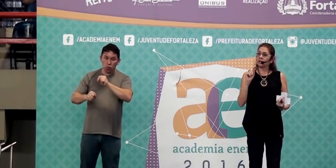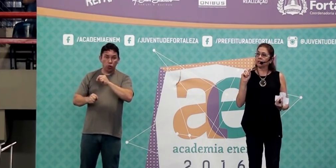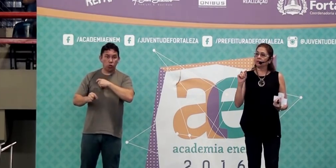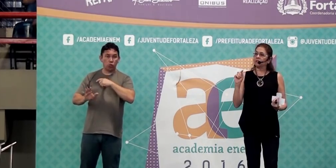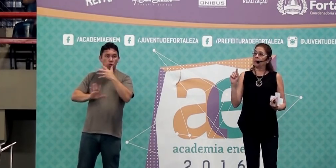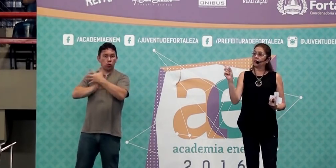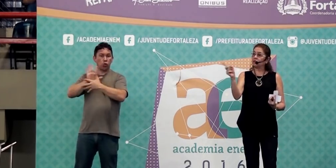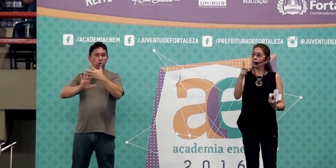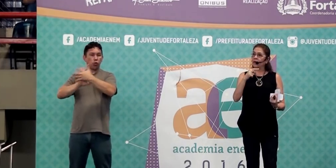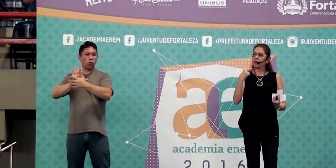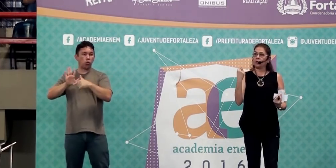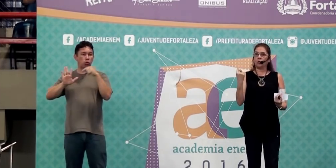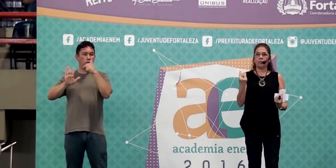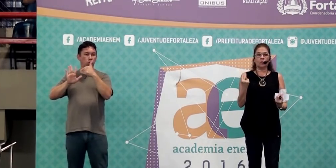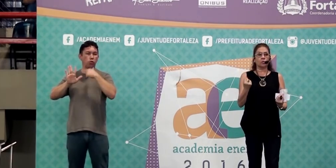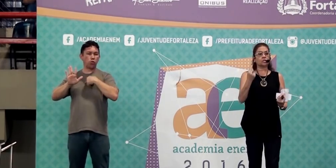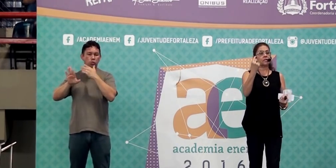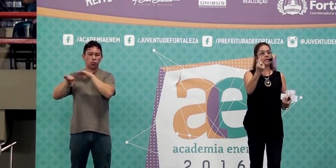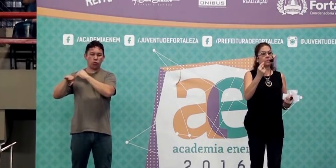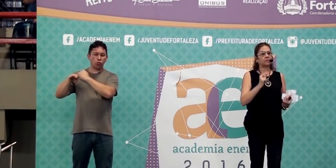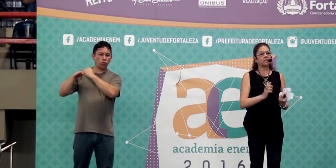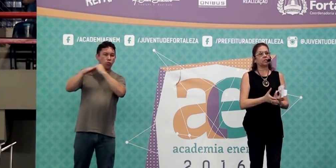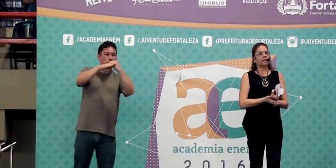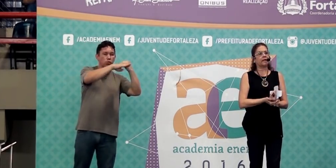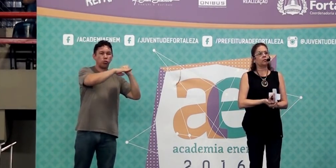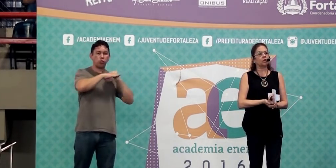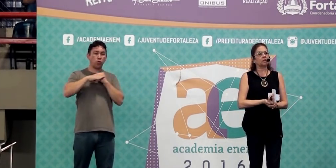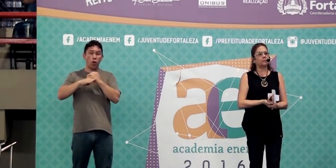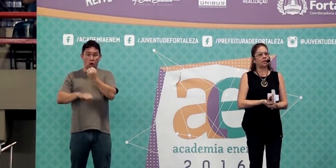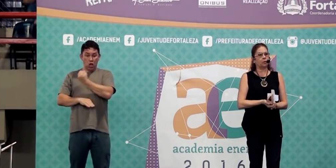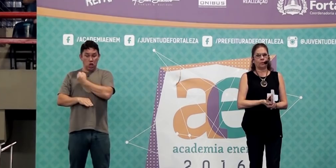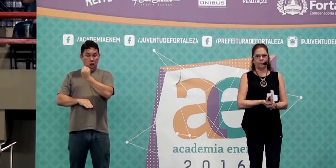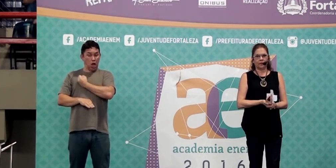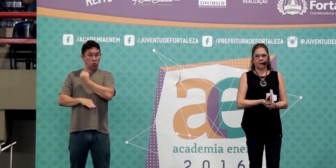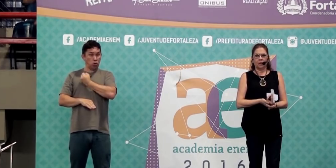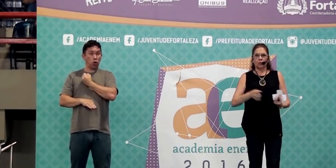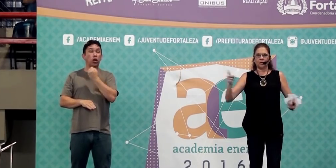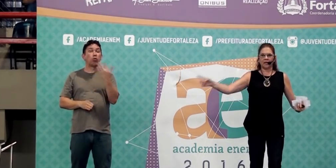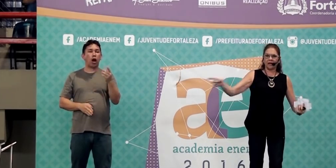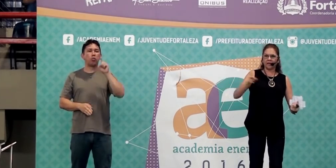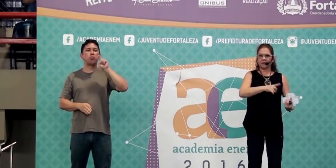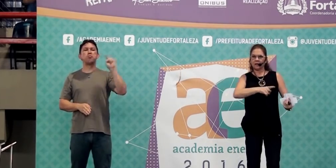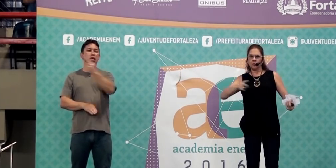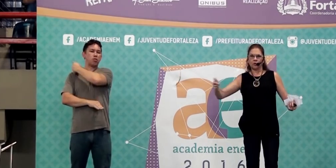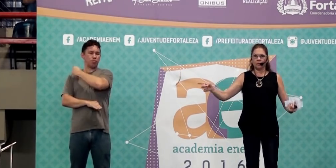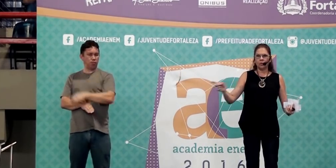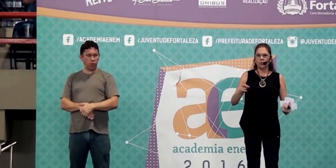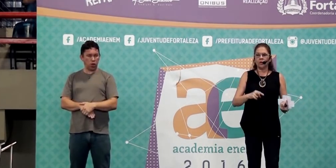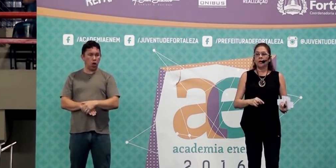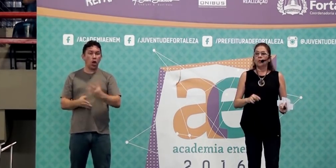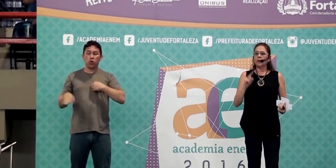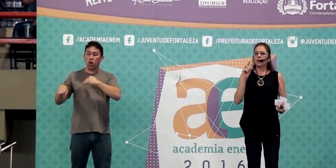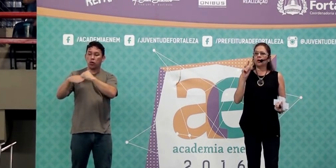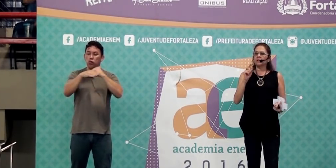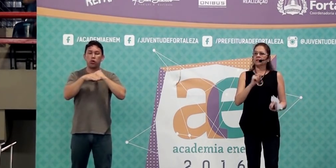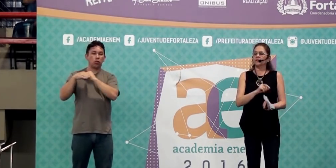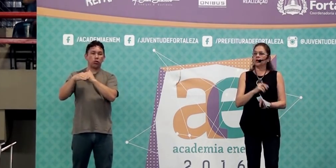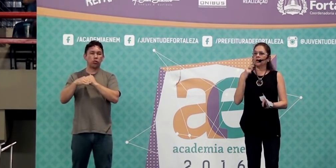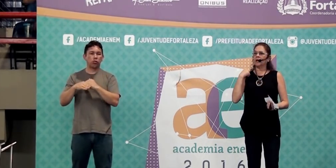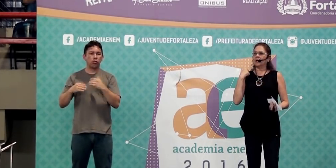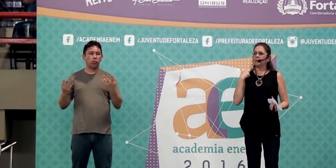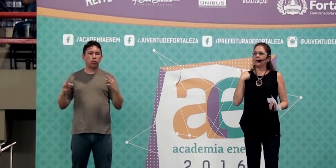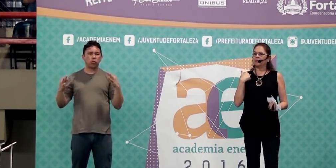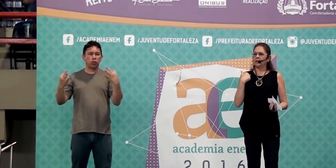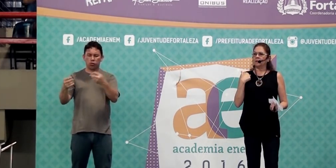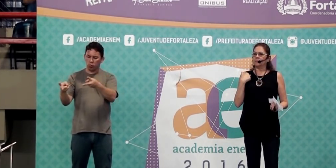os textos possuem em comum, os textos que tiraram nota 1000. O que é que tem em comum? Uma coisa